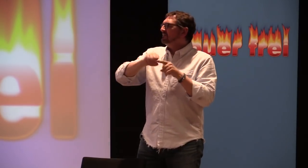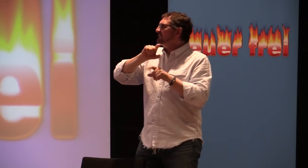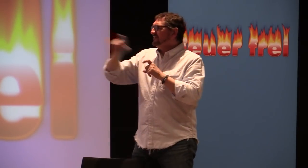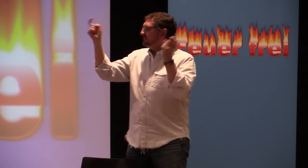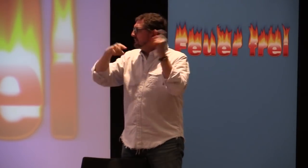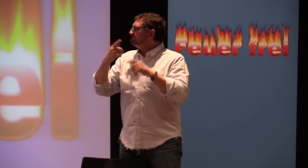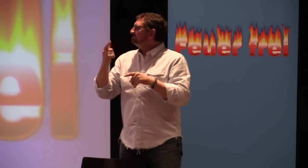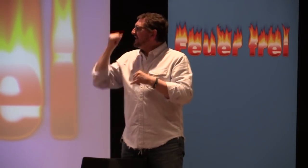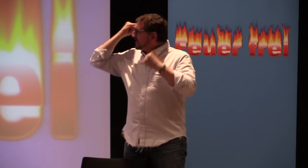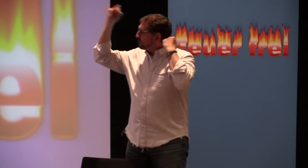da